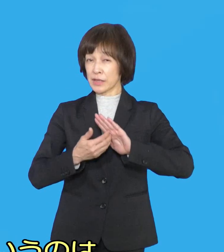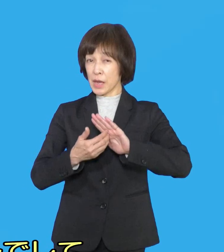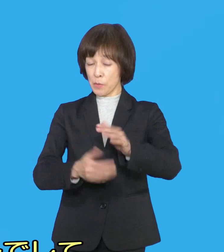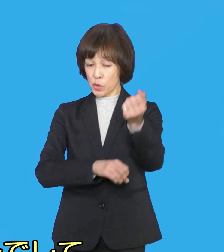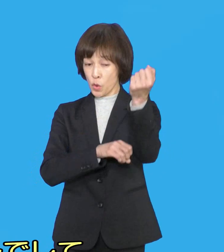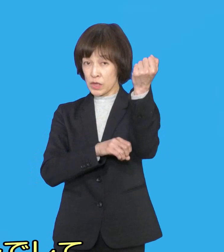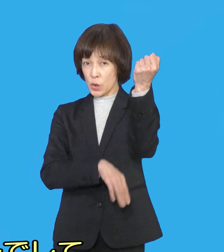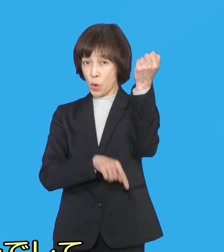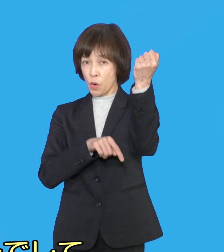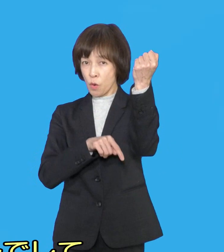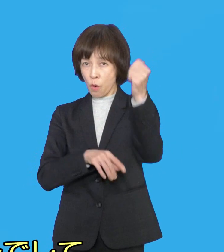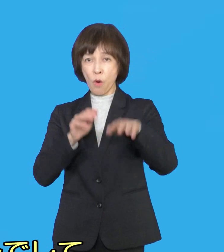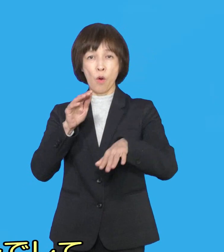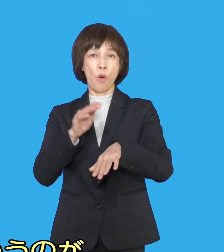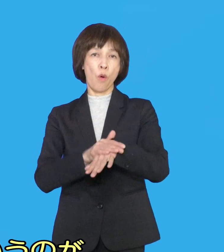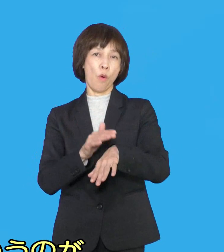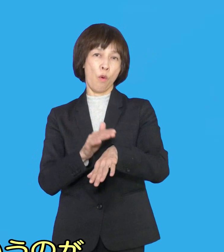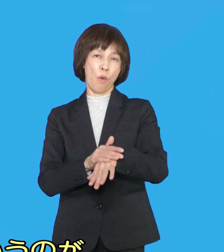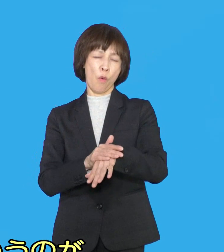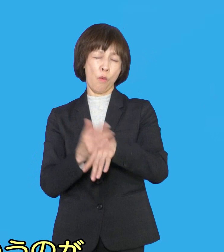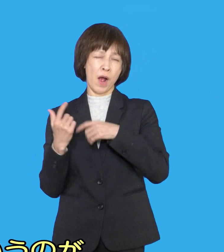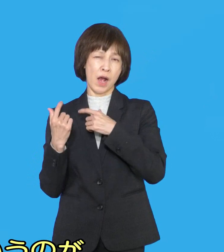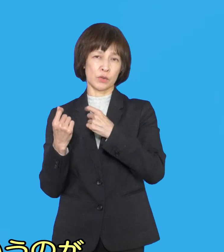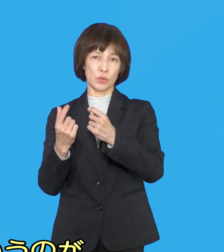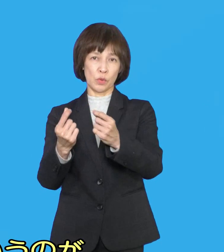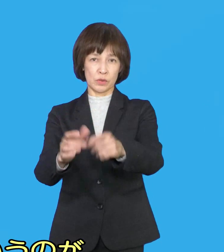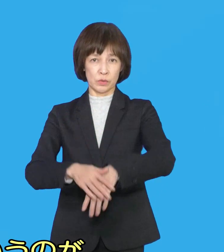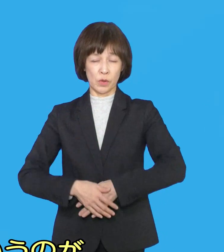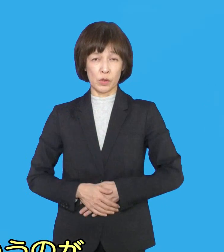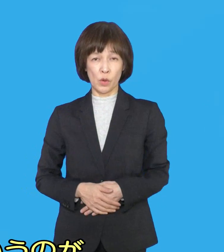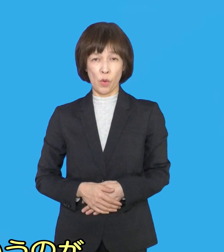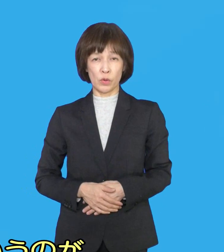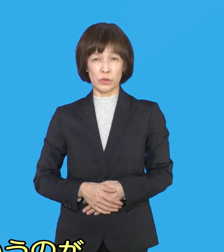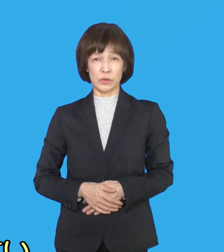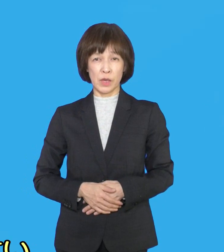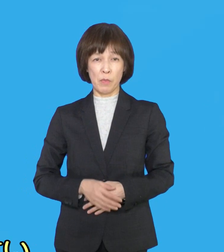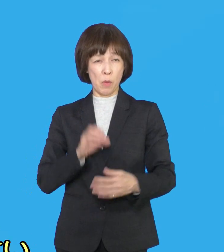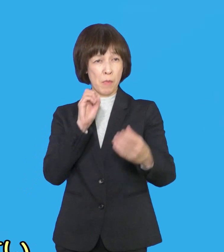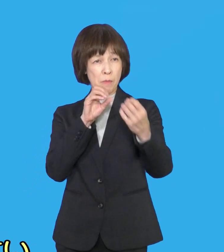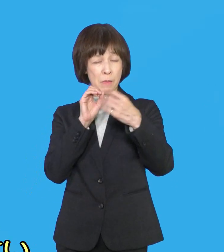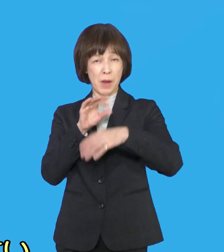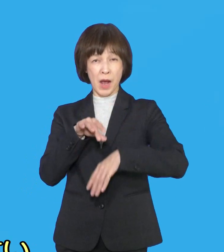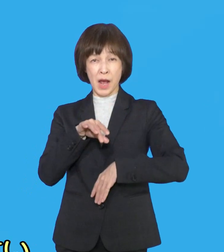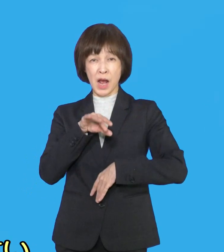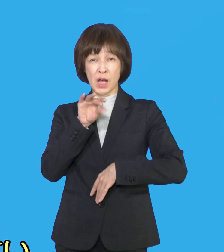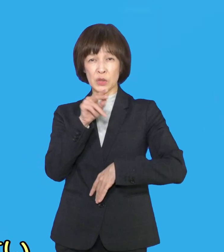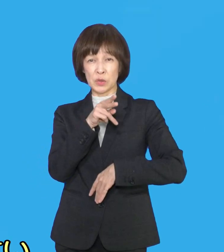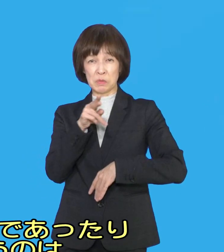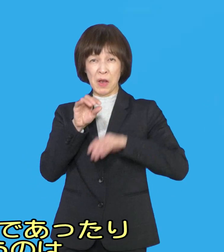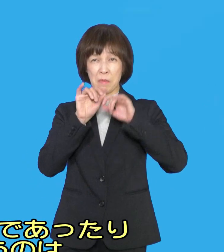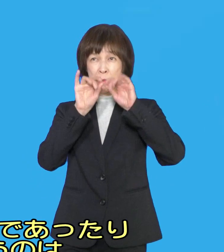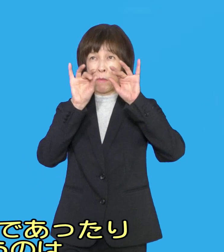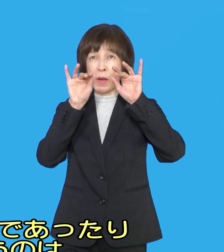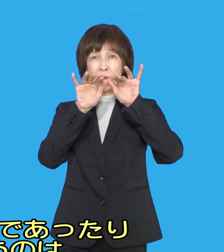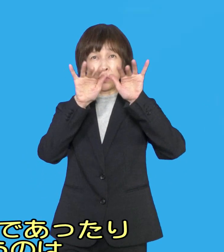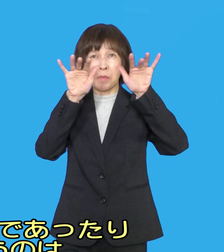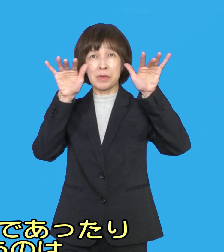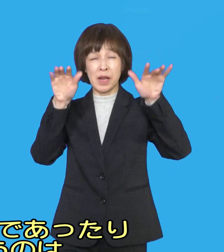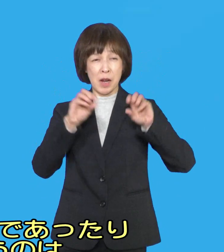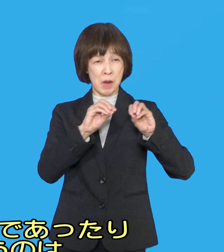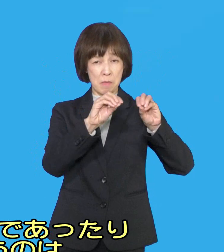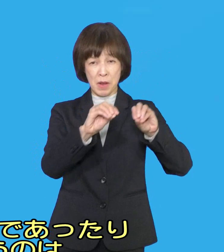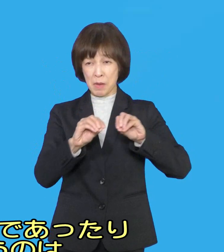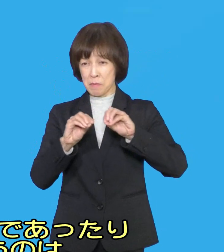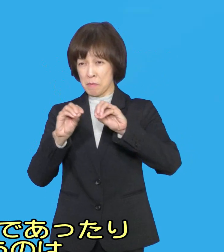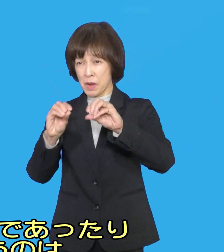というのはもうずっと変わっていませんでして、どうしてもその唾が飛び交う環境というのが感染がしやすい、飛沫が飛ぶ環境、会